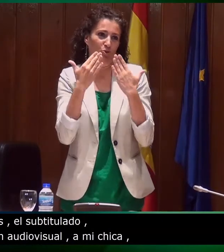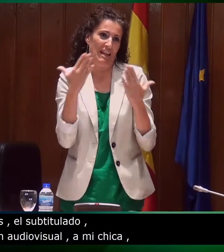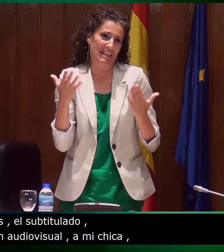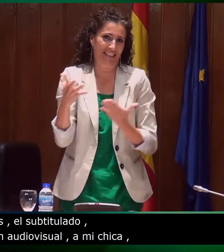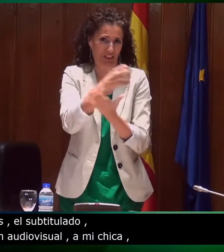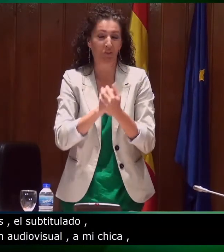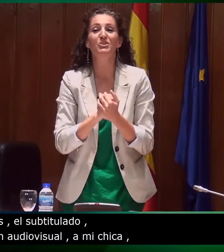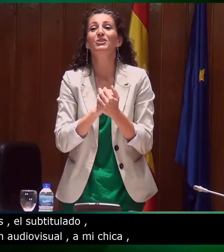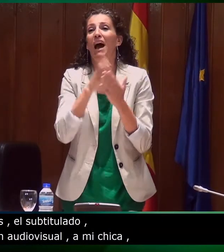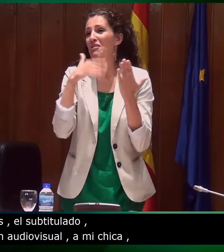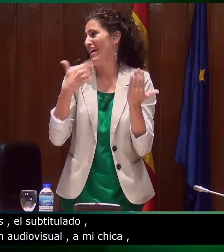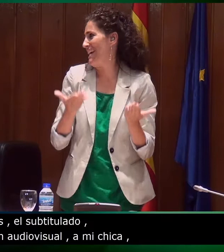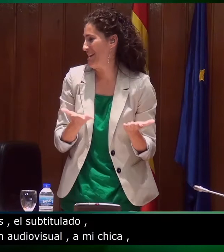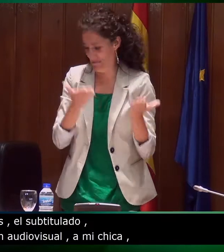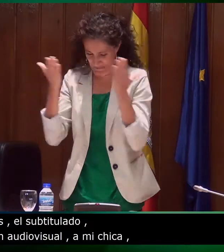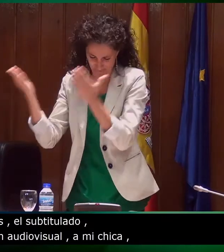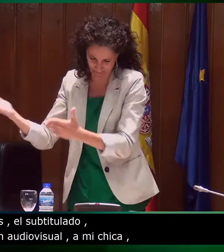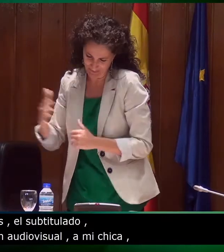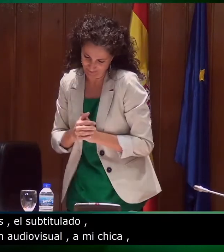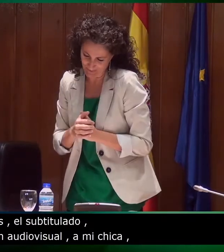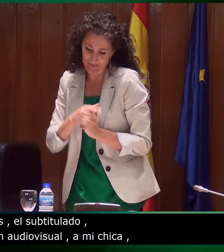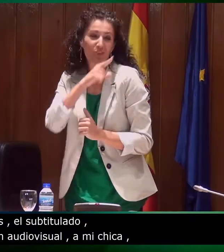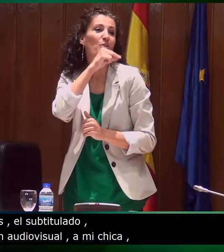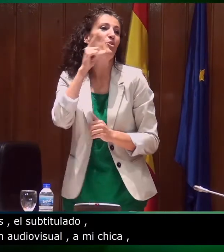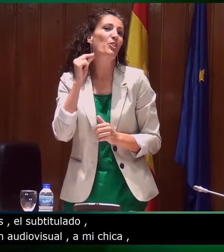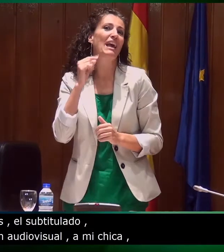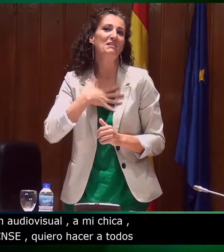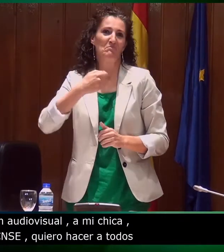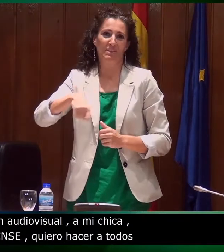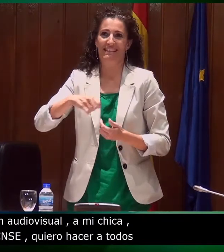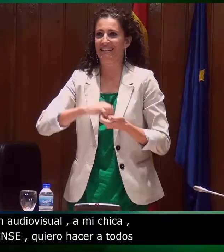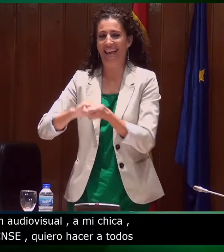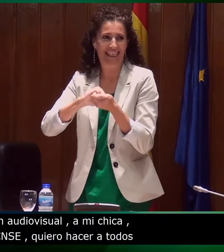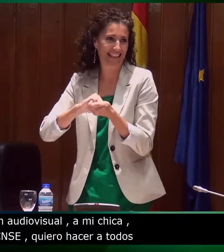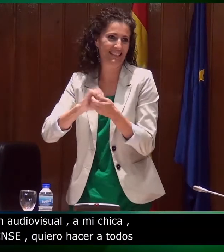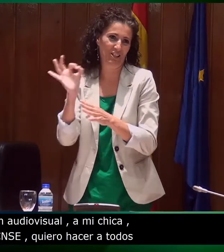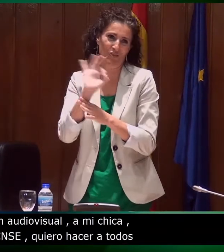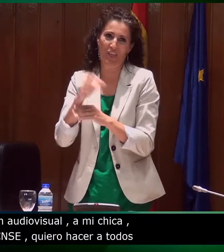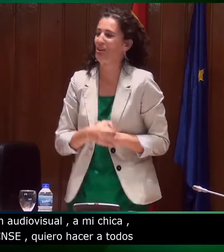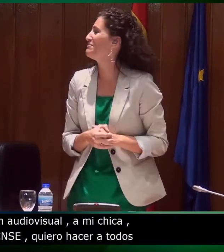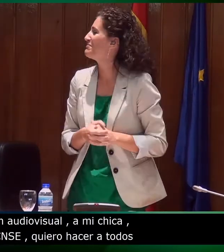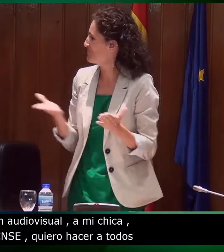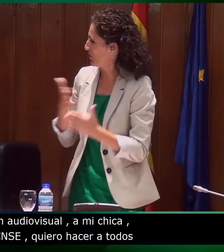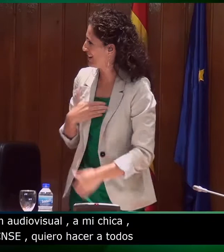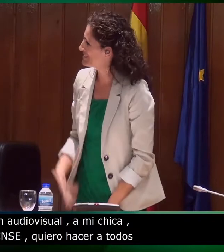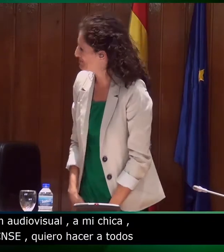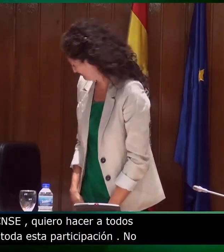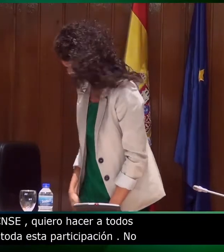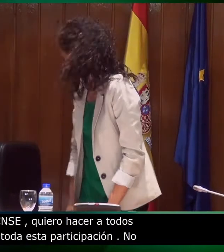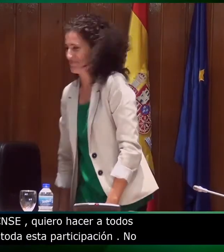congreso no hubiera tenido el éxito que ha tenido sin más cedo la palabra a Concha Díaz presidenta del ascenso y su fundación